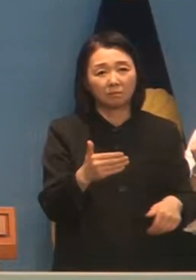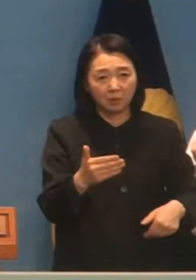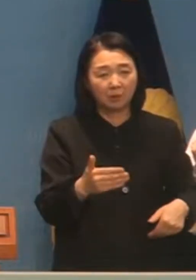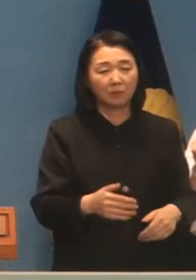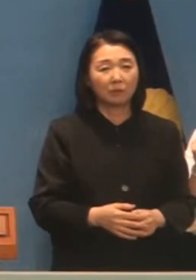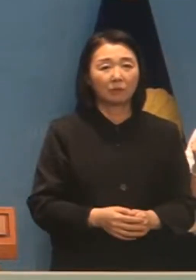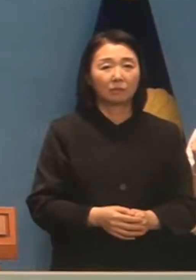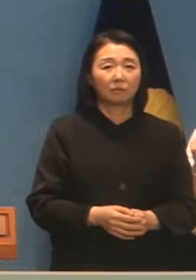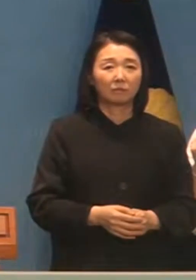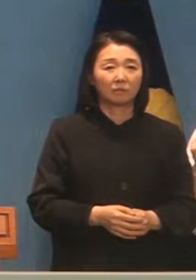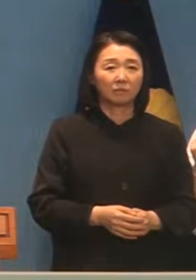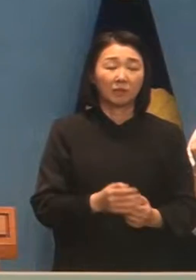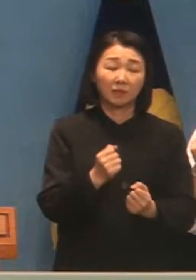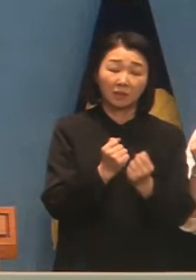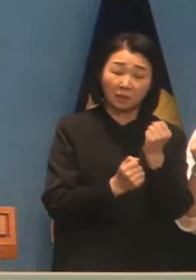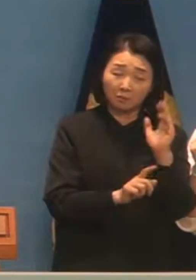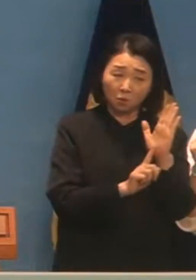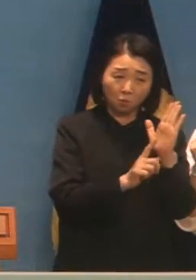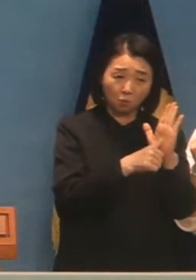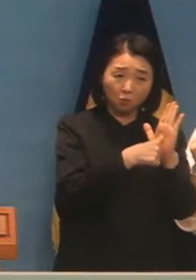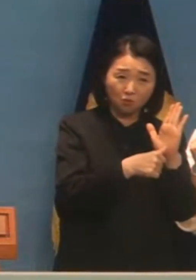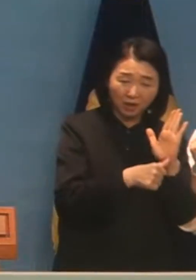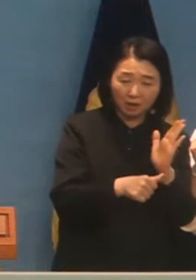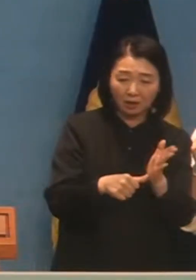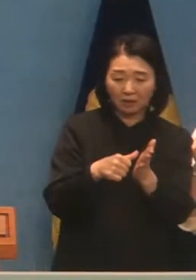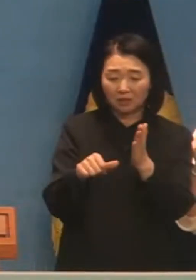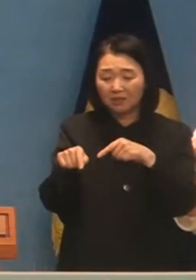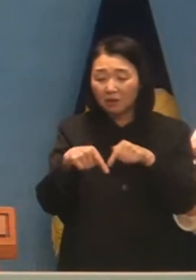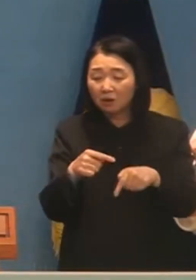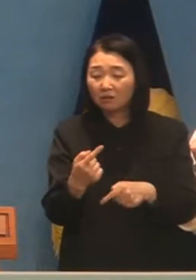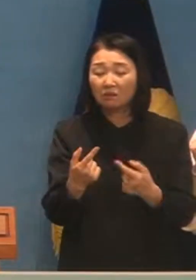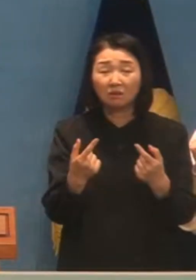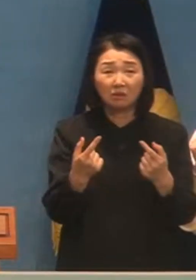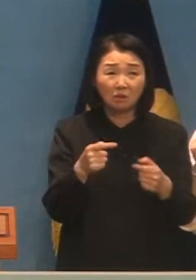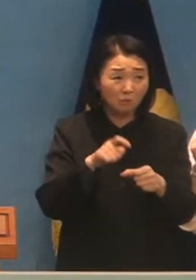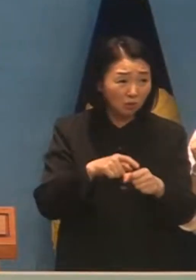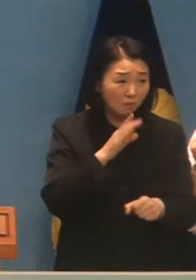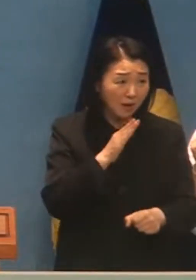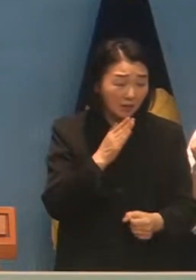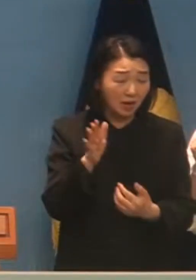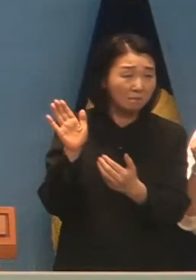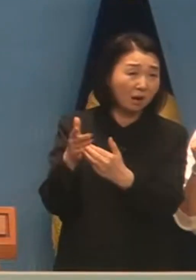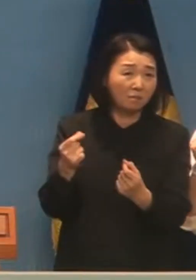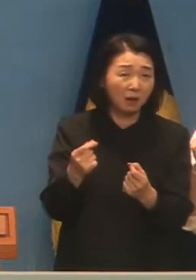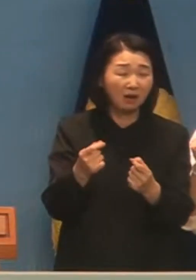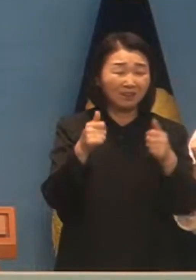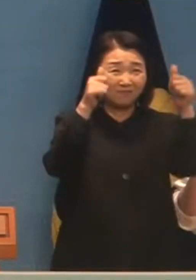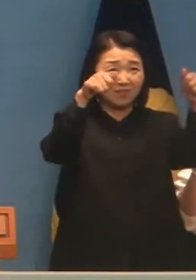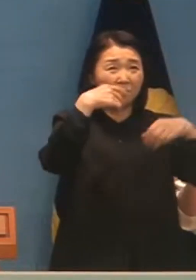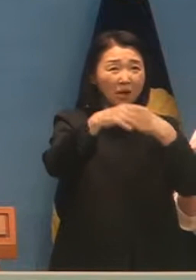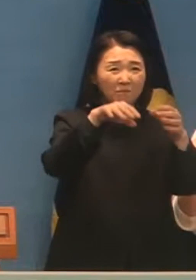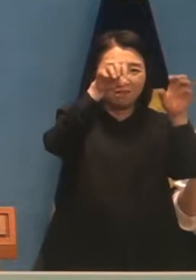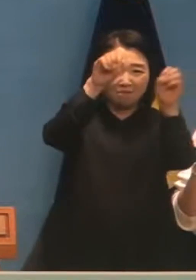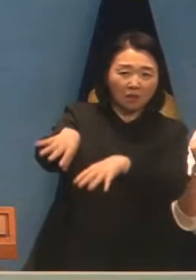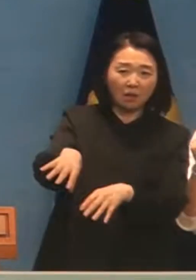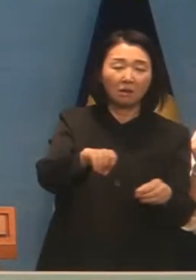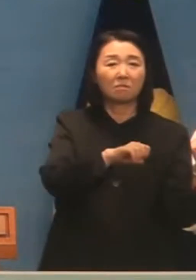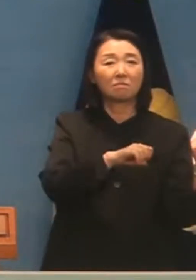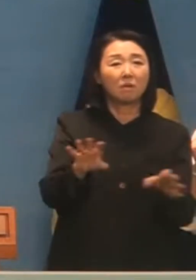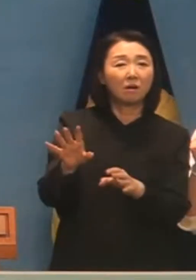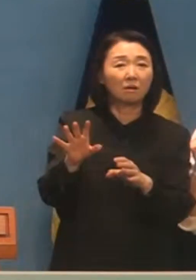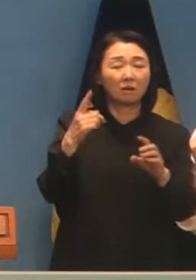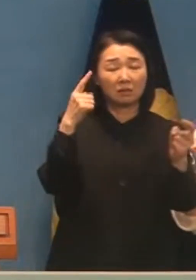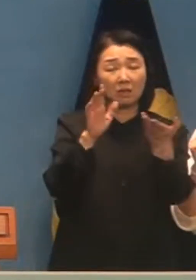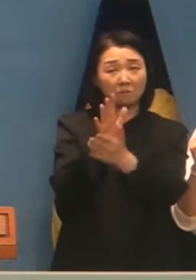합니다. 세미나 홍보물의 내용이 정치적이라며 부착을 막거나 대자보를 마음대로 떼어버리는 대학 본부는